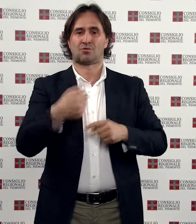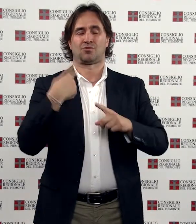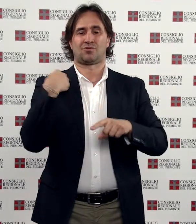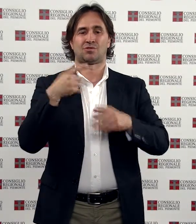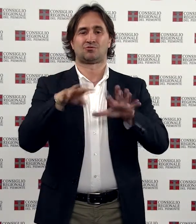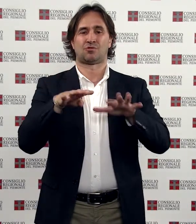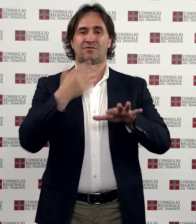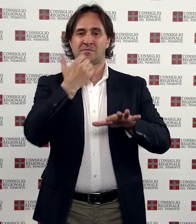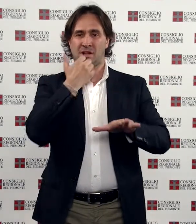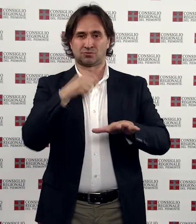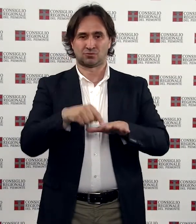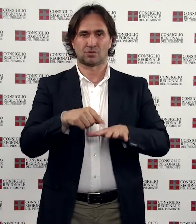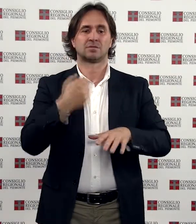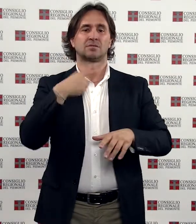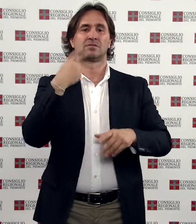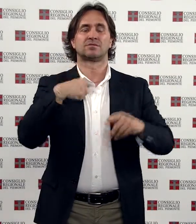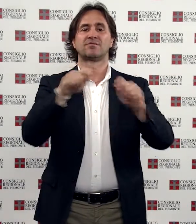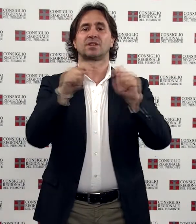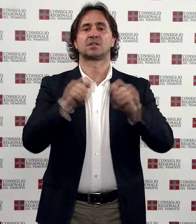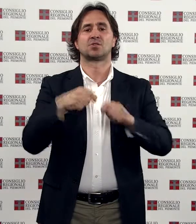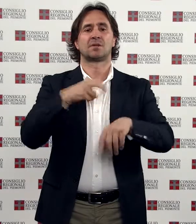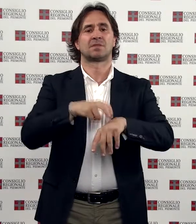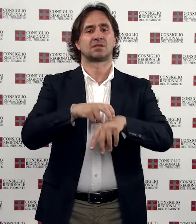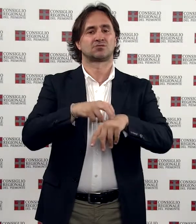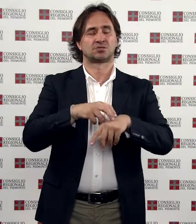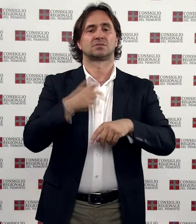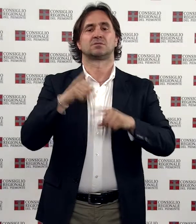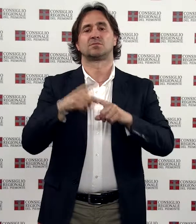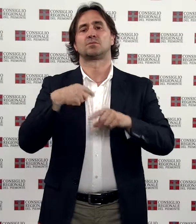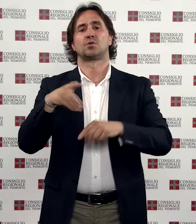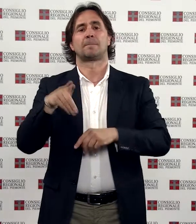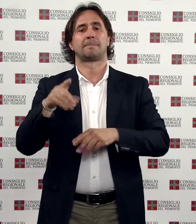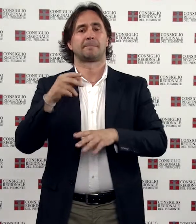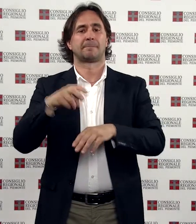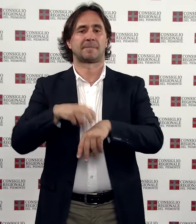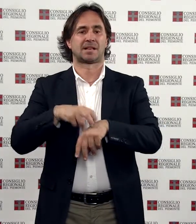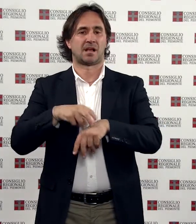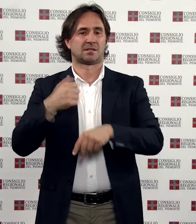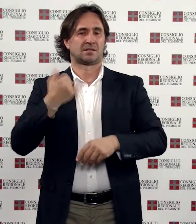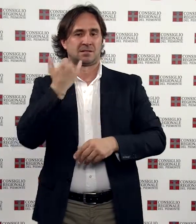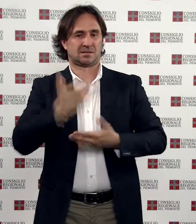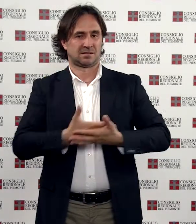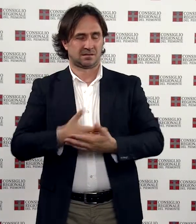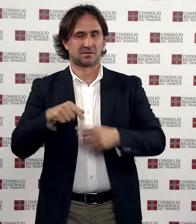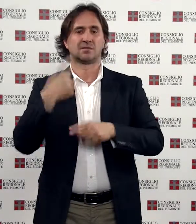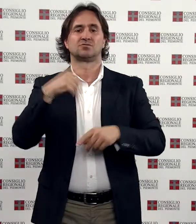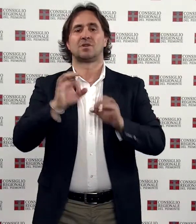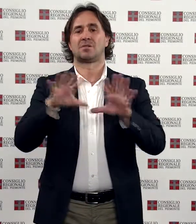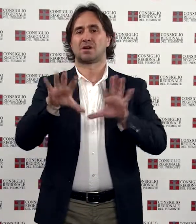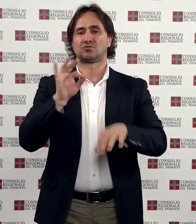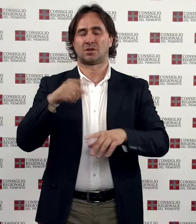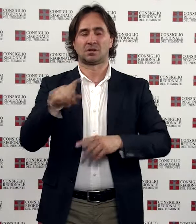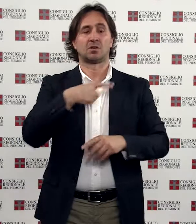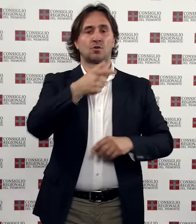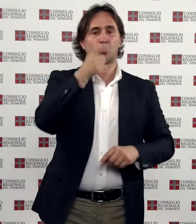dalla Federazione dei Medici di Medicina Generale e dei Pediatri di Libera Scelta. L'agitazione sindacale è stata revocata perché governo e